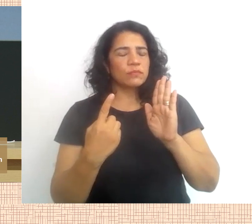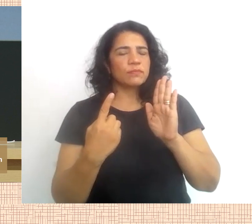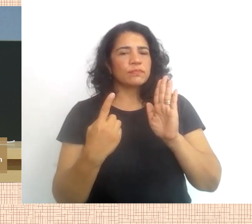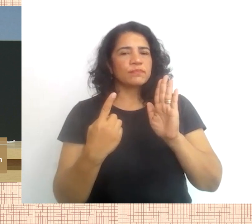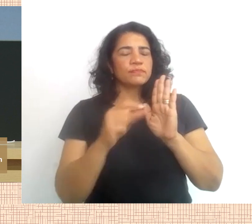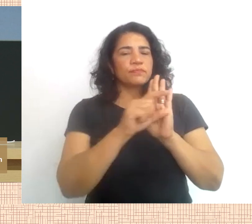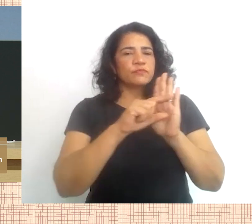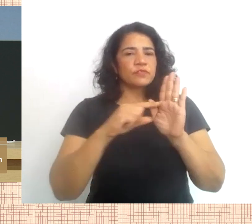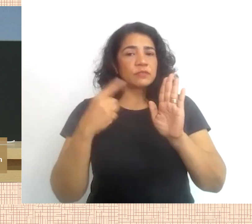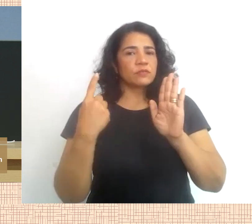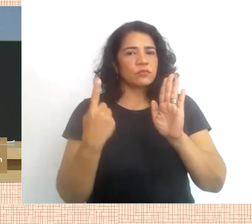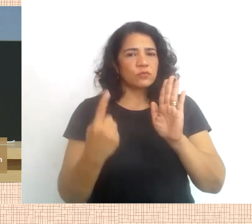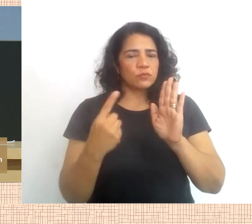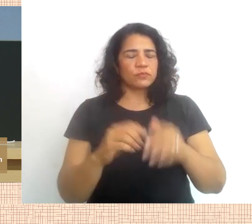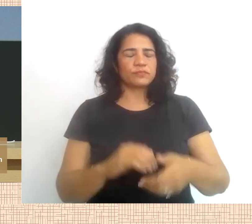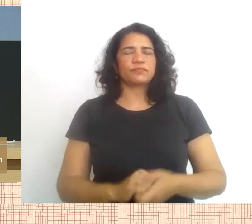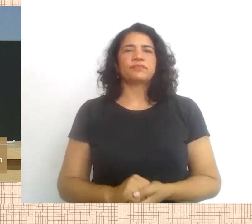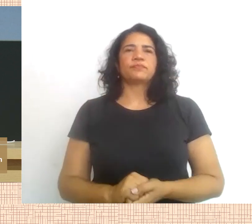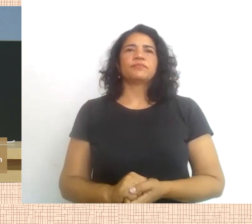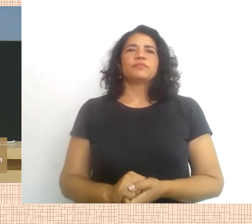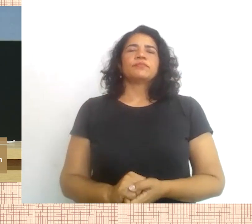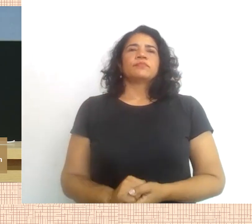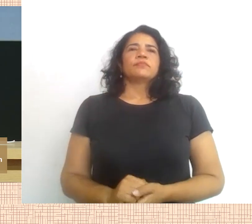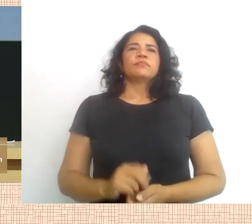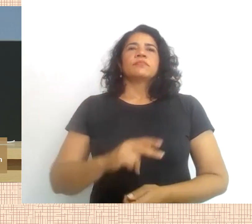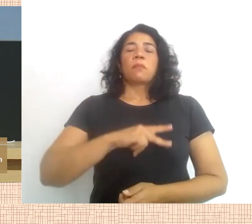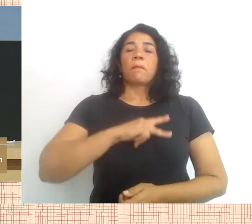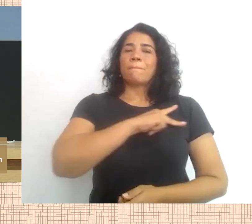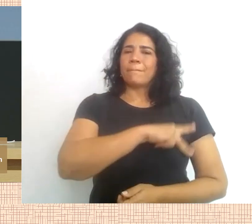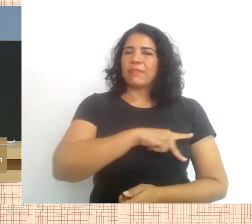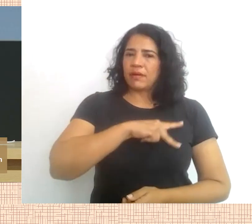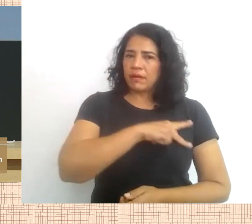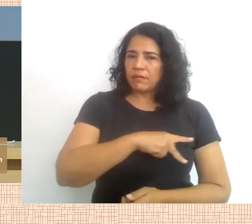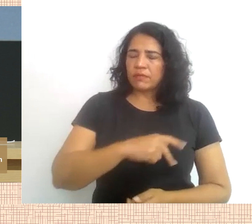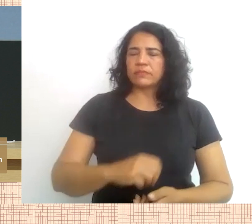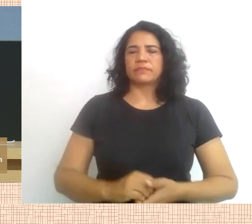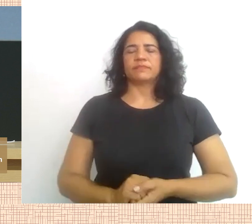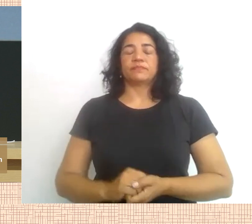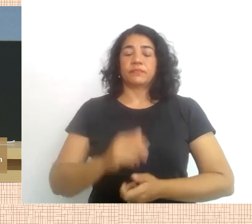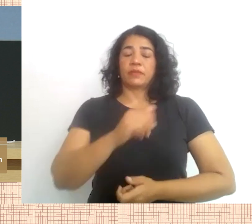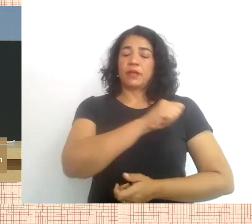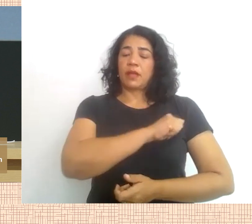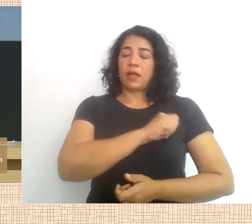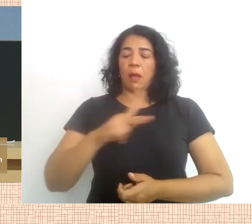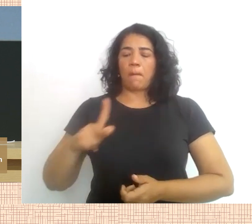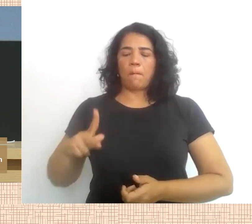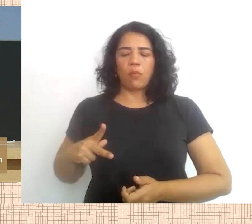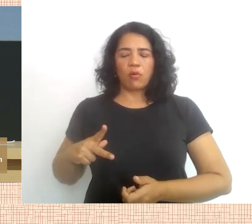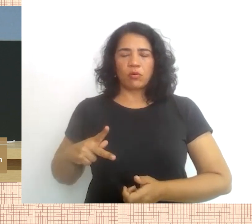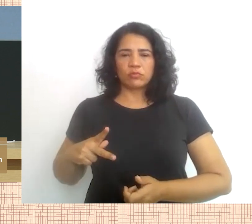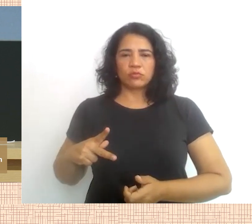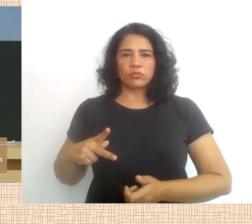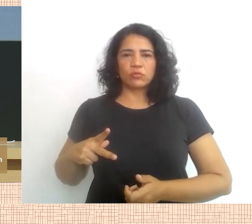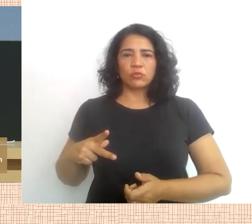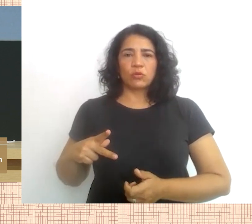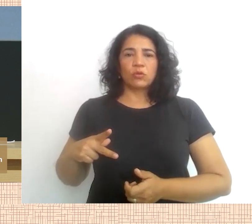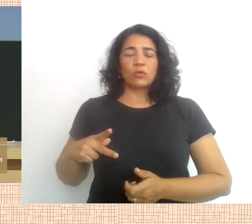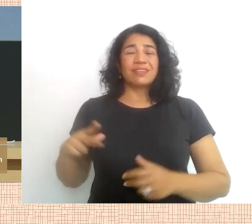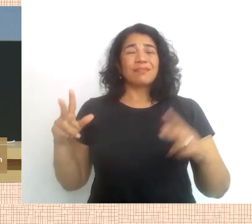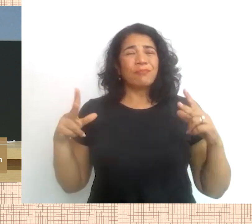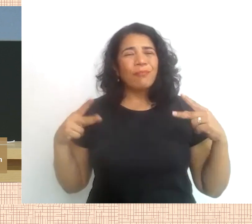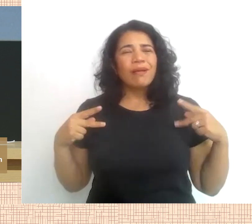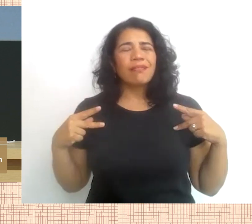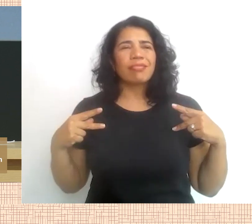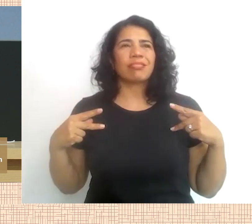né? Aos santos que vivem em Éfeso e fiéis em Cristo Jesus,